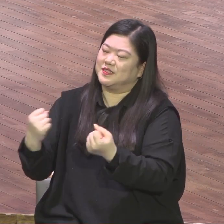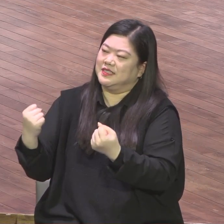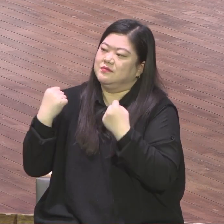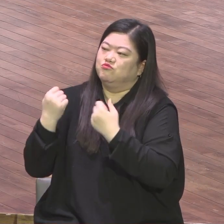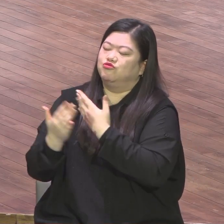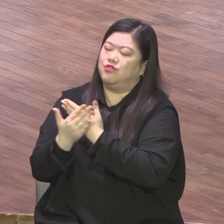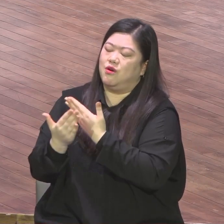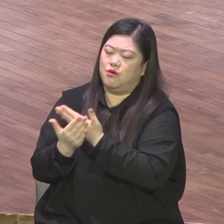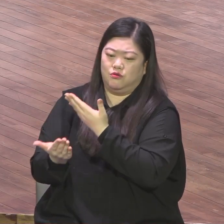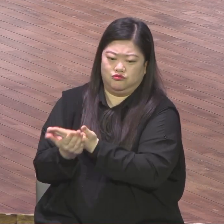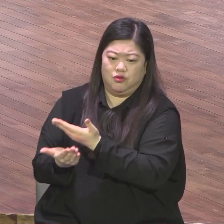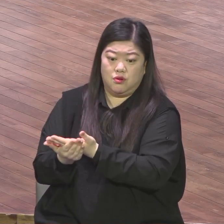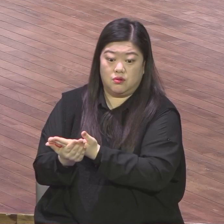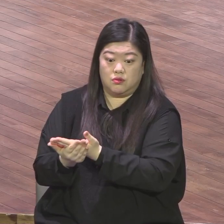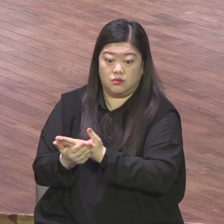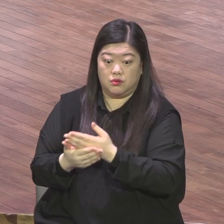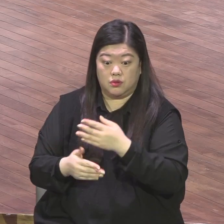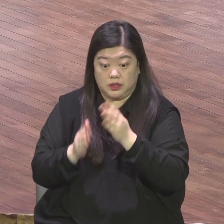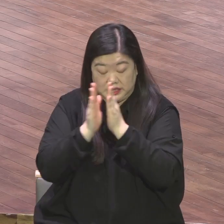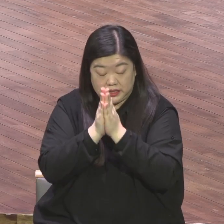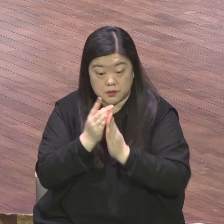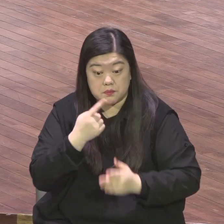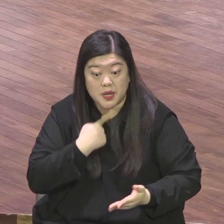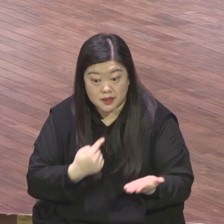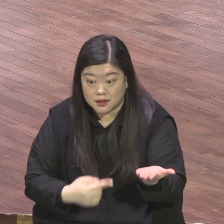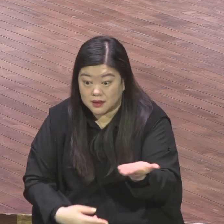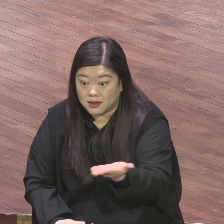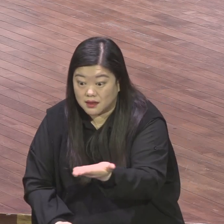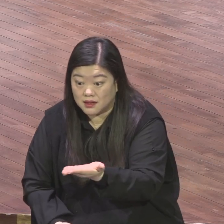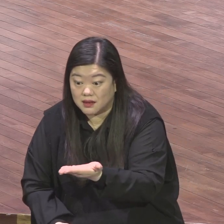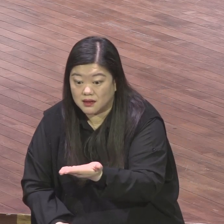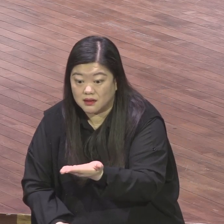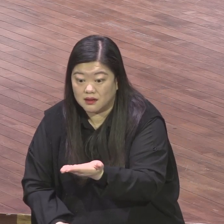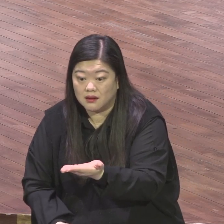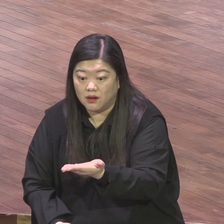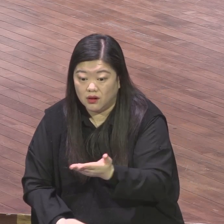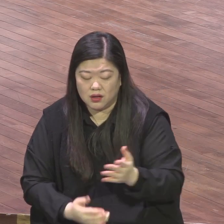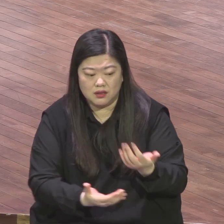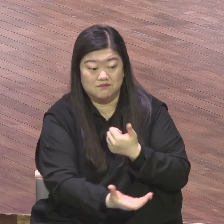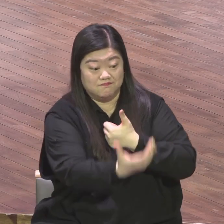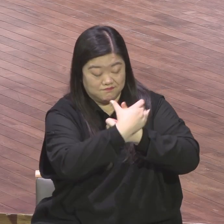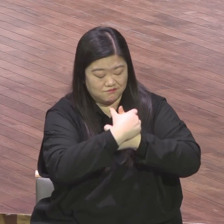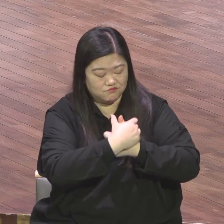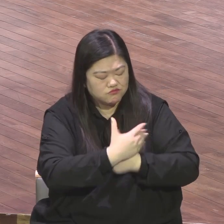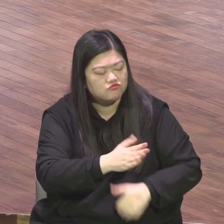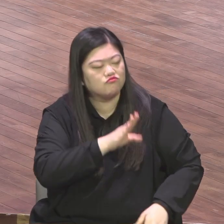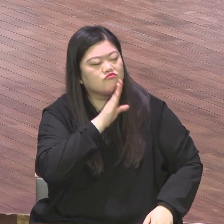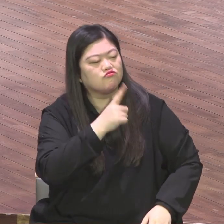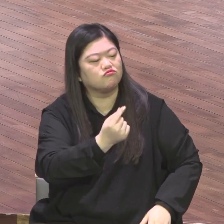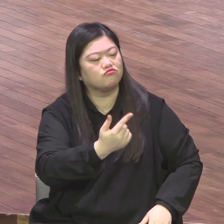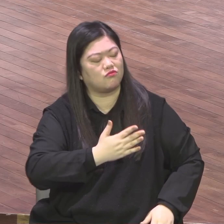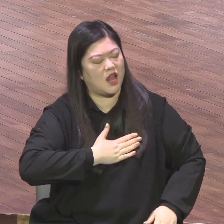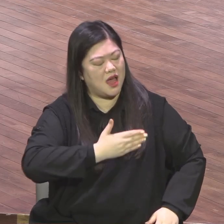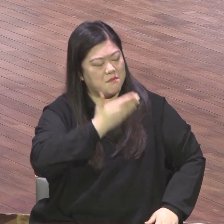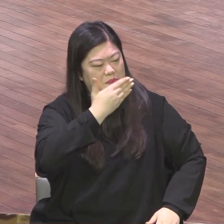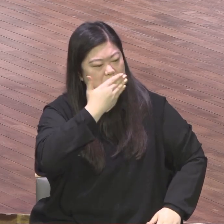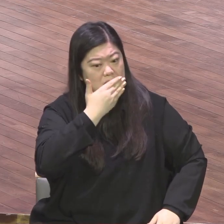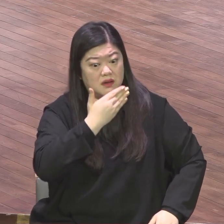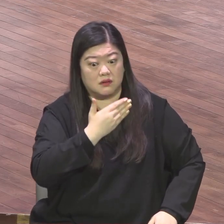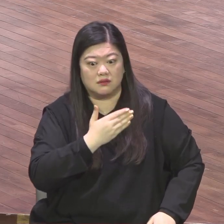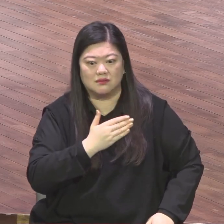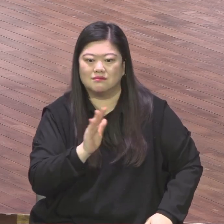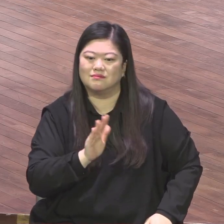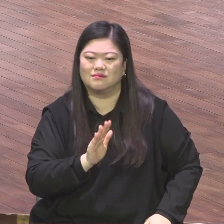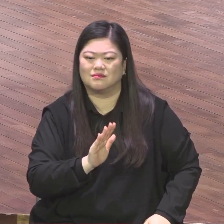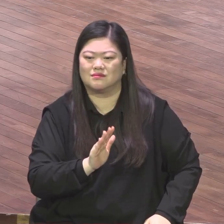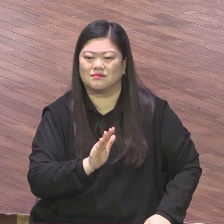번이라도 하나님 제게 힘을 주십시오. 저는 못합니다. 하나님 능력 주셔야 저 감당할 수 있습니다. 오늘 제가